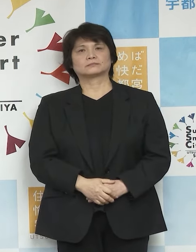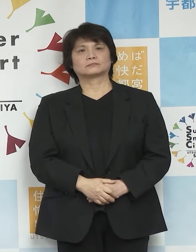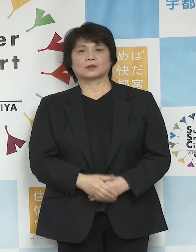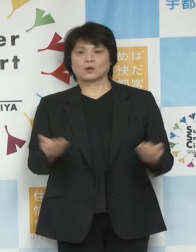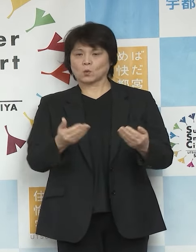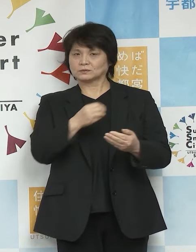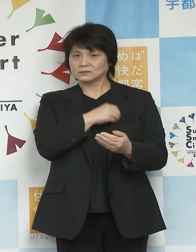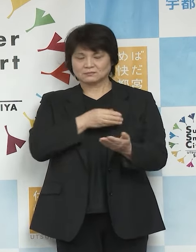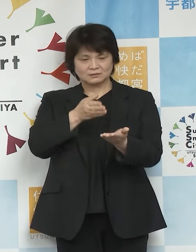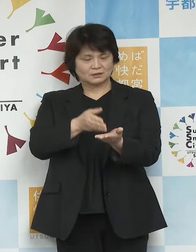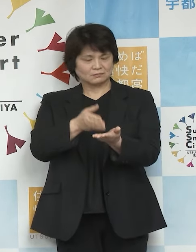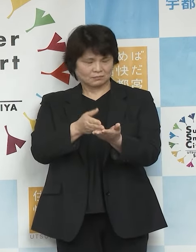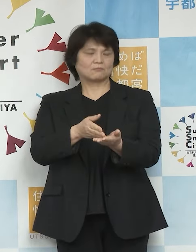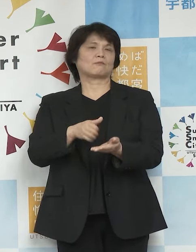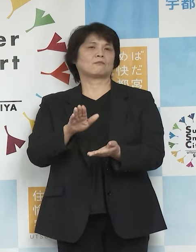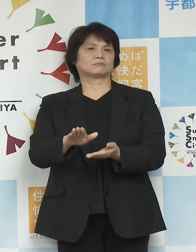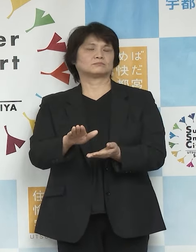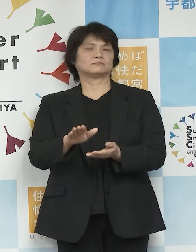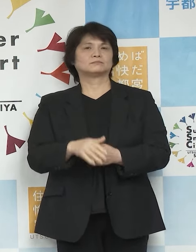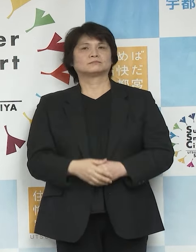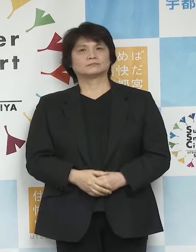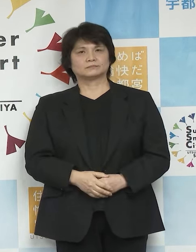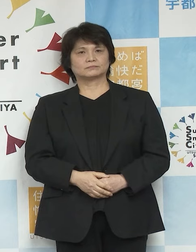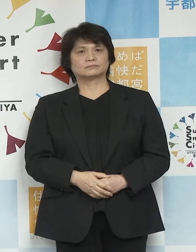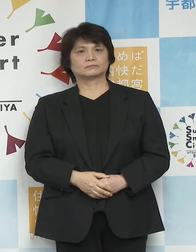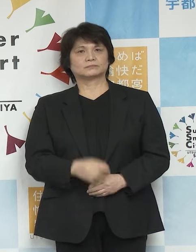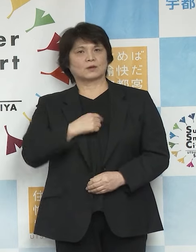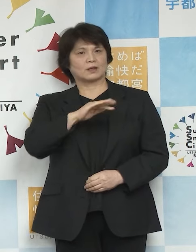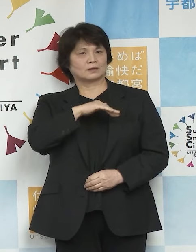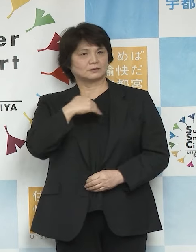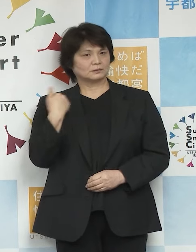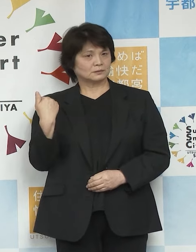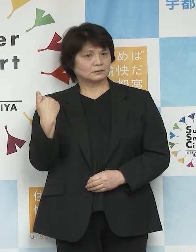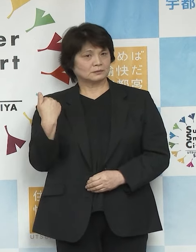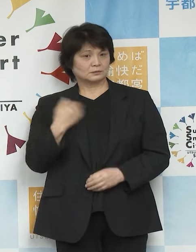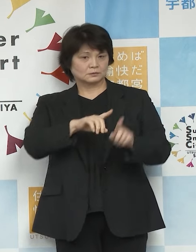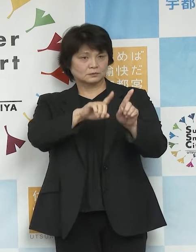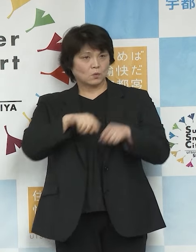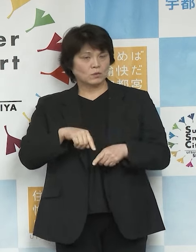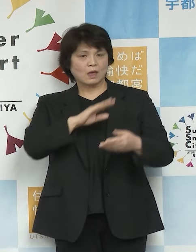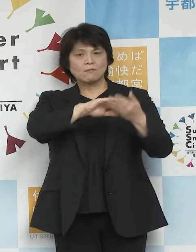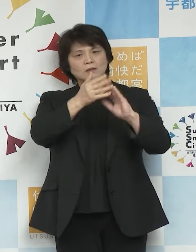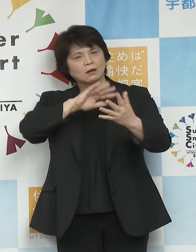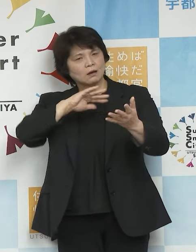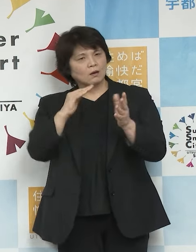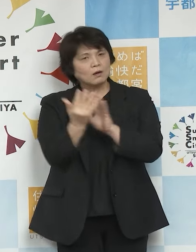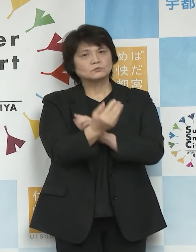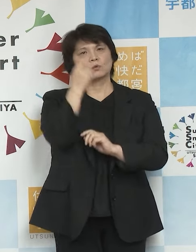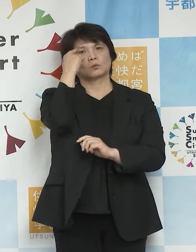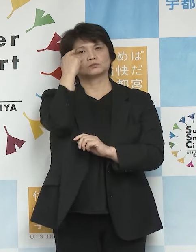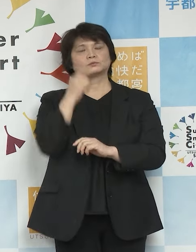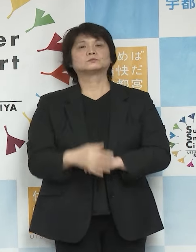職員にもお話ししていることでありますけれども、我々次第で町は変わっていくものだと思っています